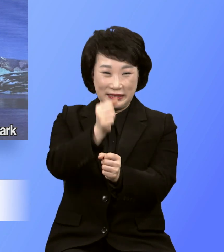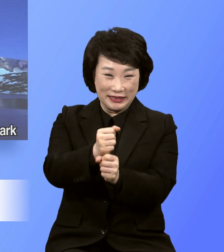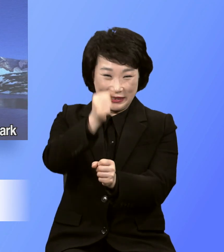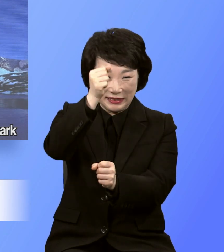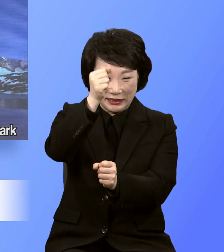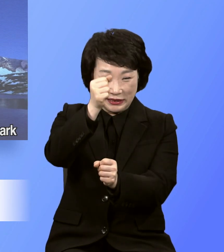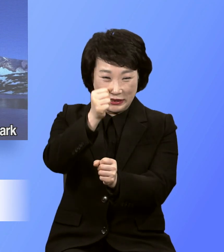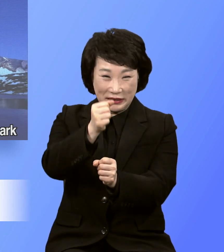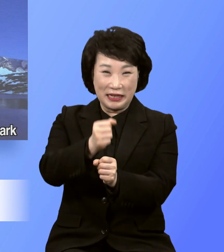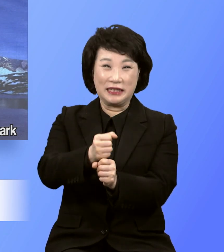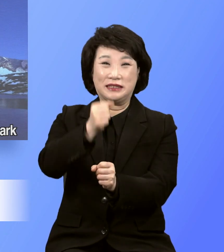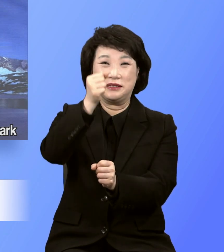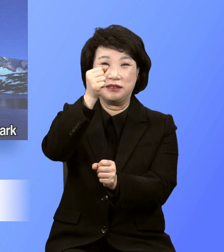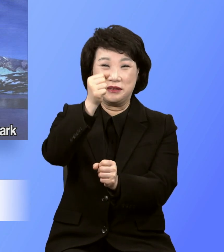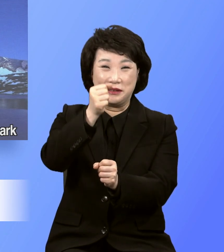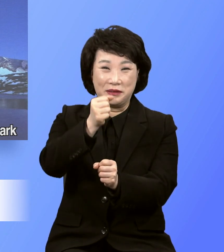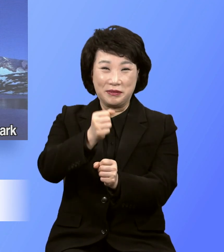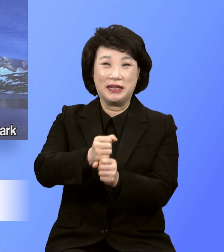말씀대로만